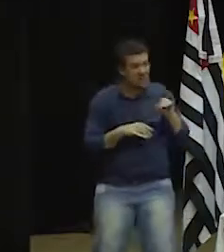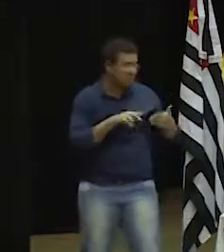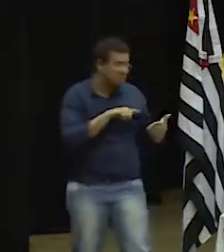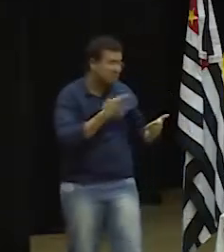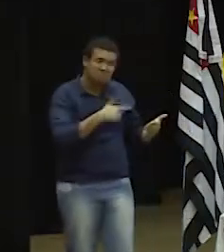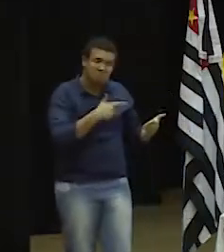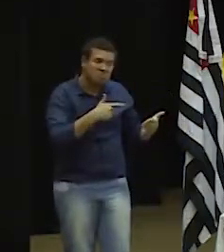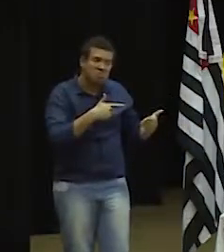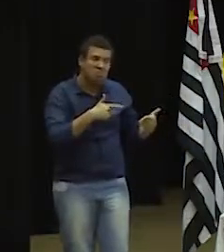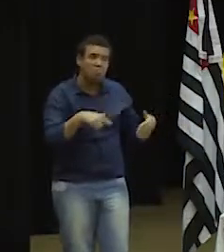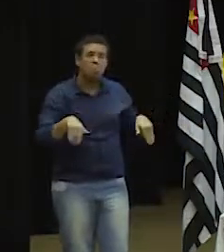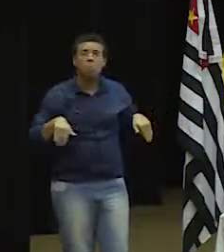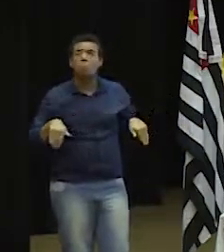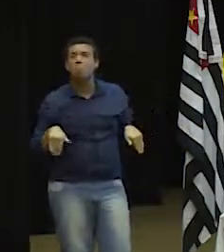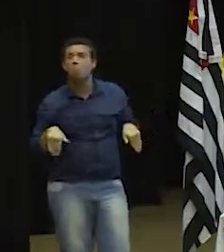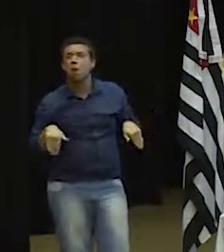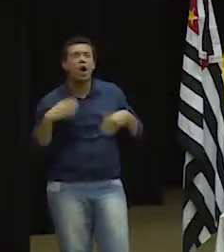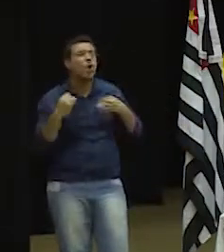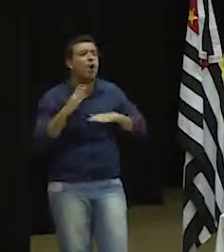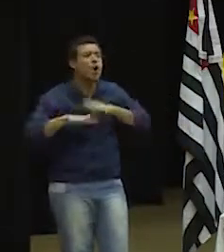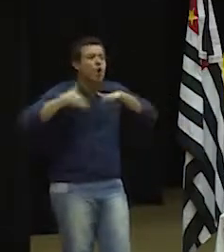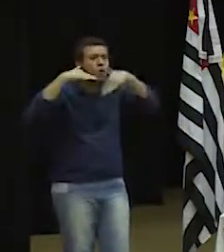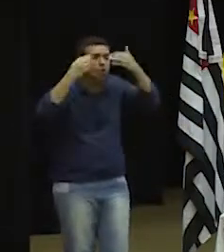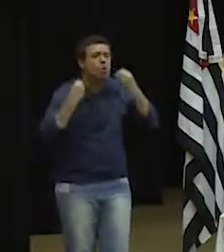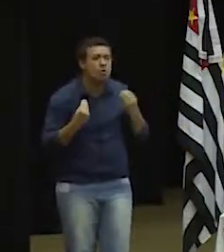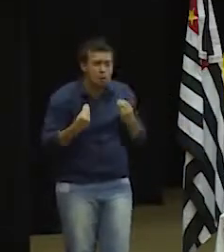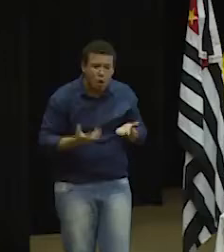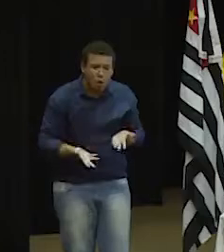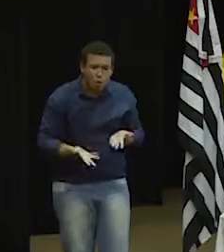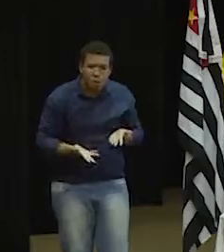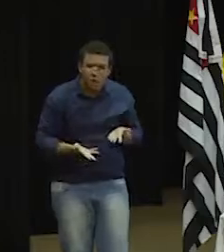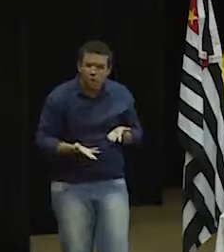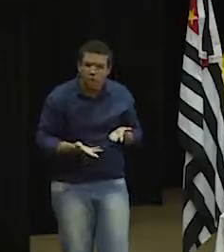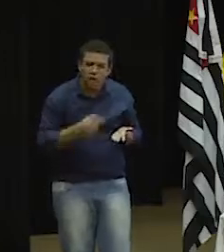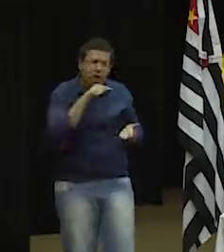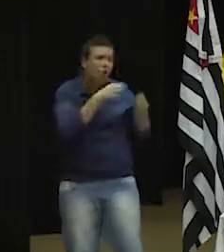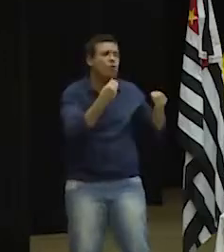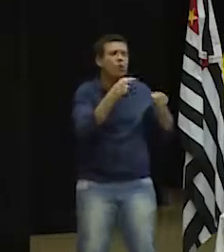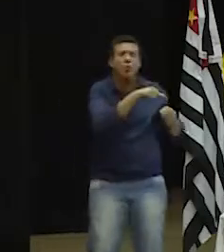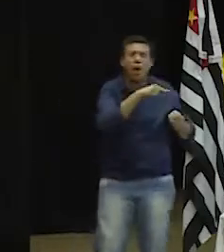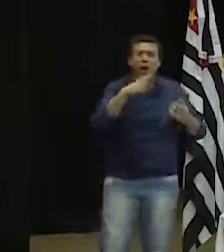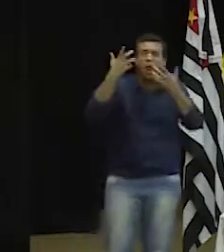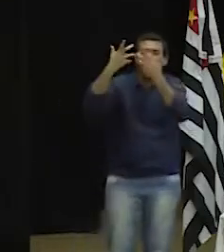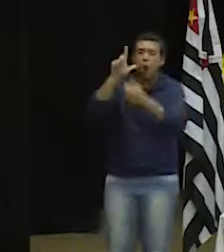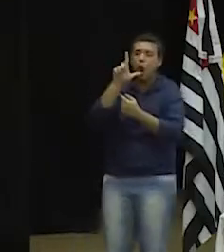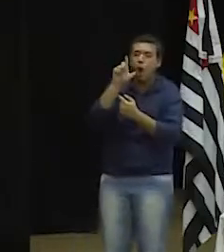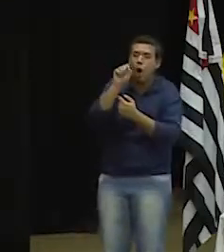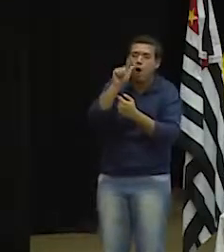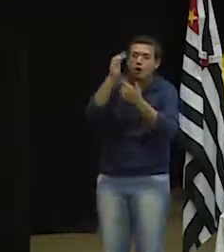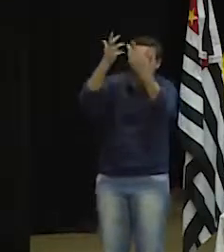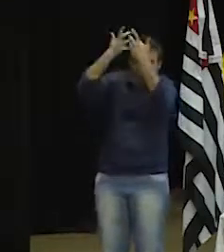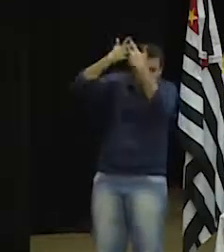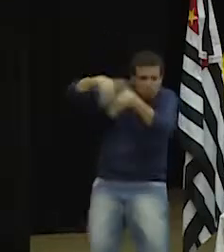constituição dela. Senão, como vai haver esse desenvolvimento? Como ela vai